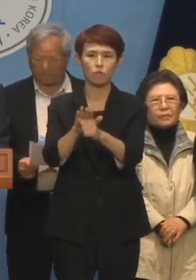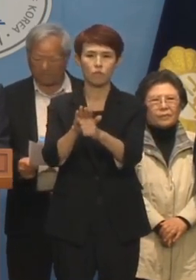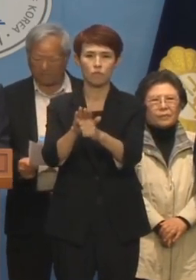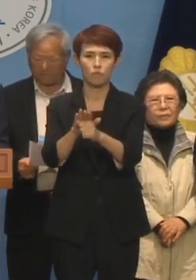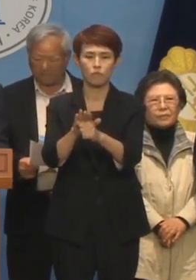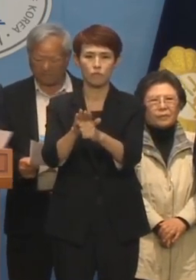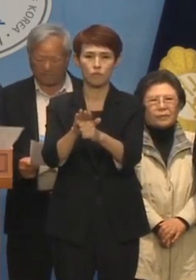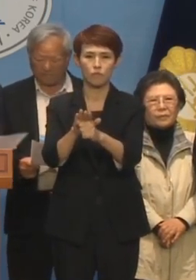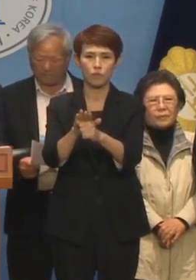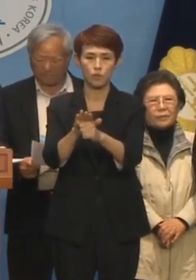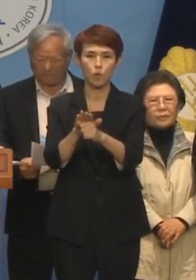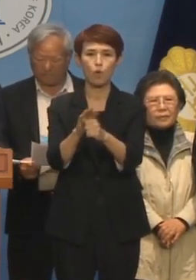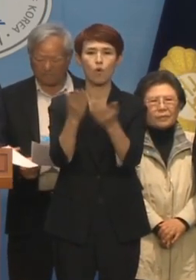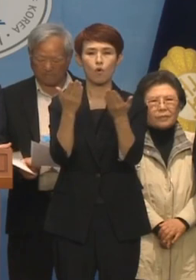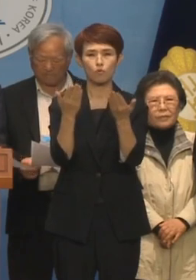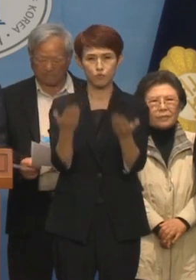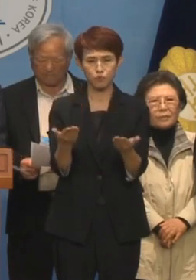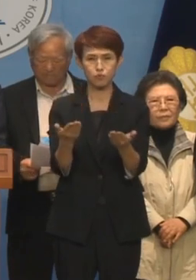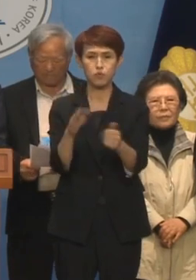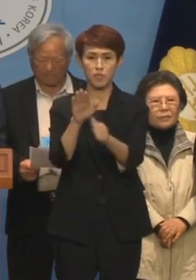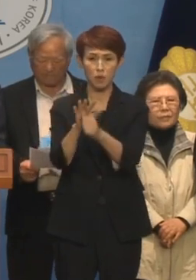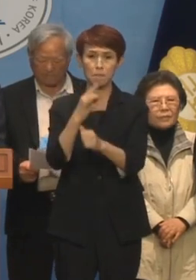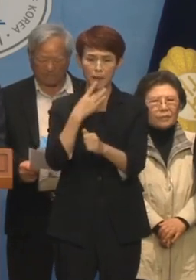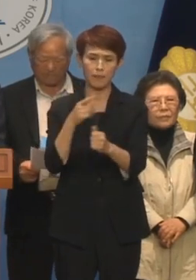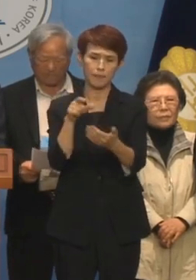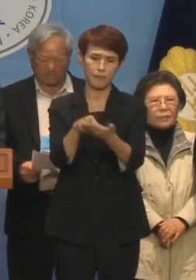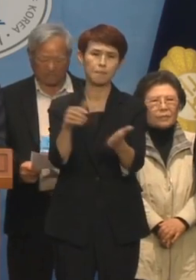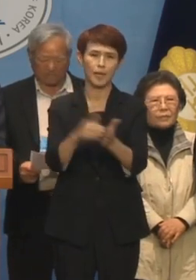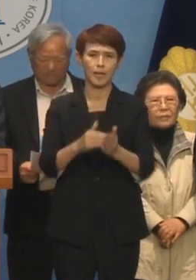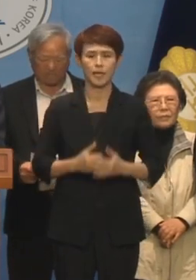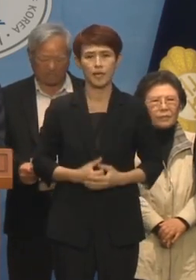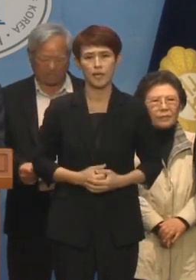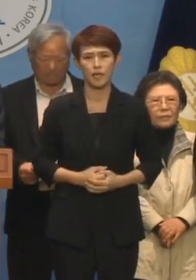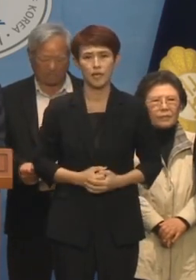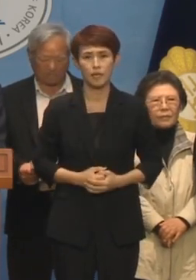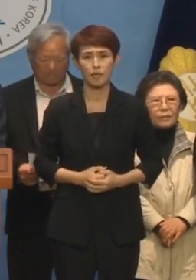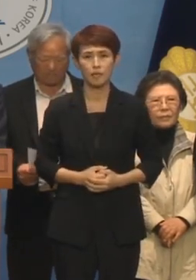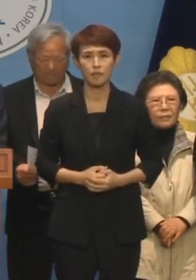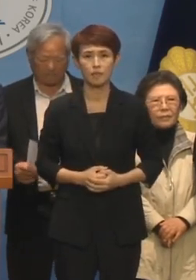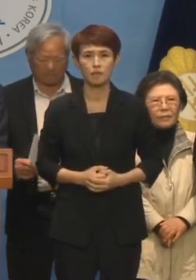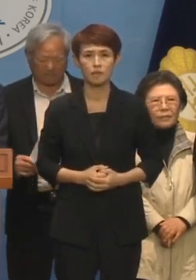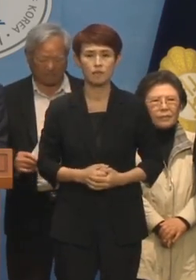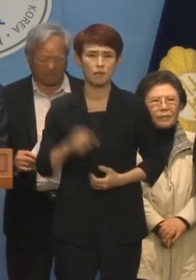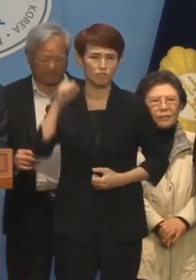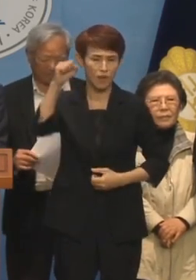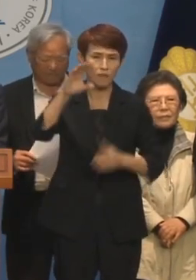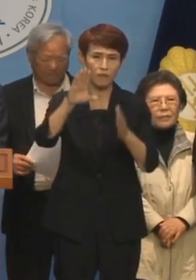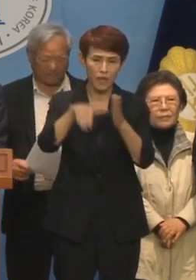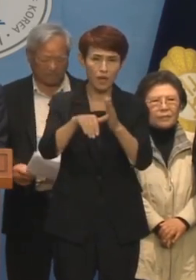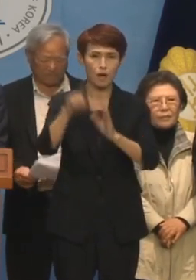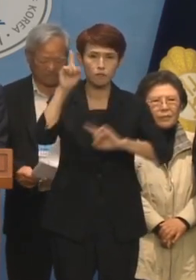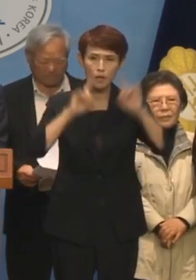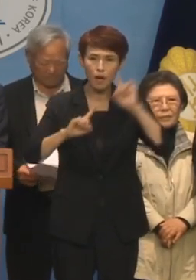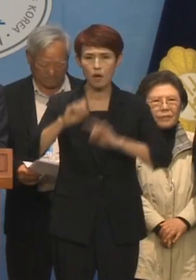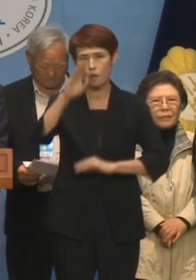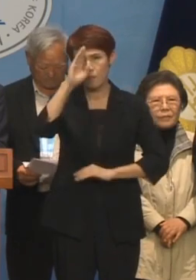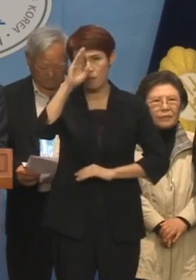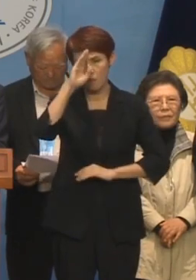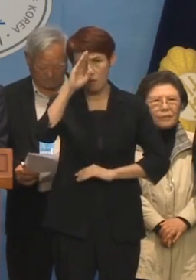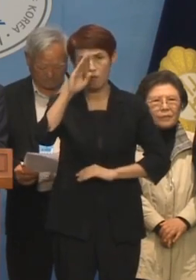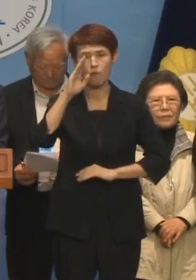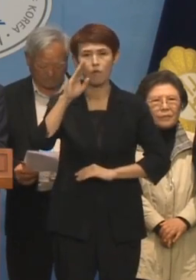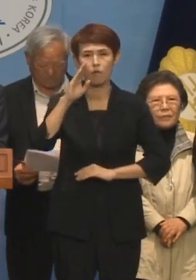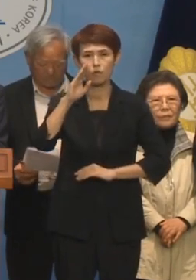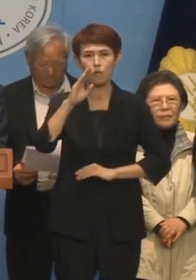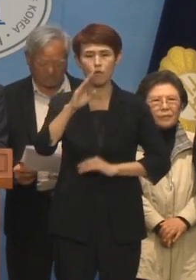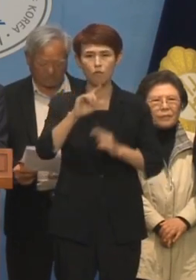및 요양 지원 등만 규정했습니다. 민주화운동 과정에서 생긴 부상이나 질병 등